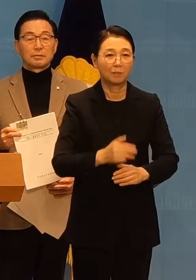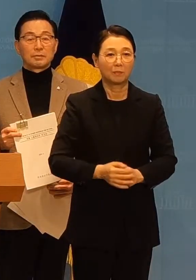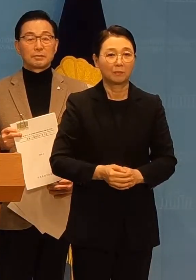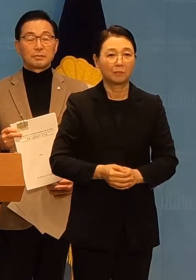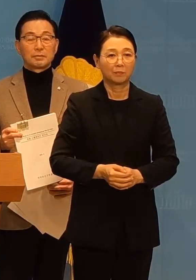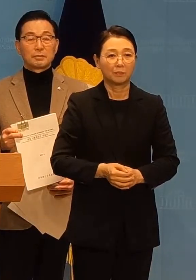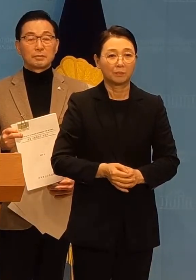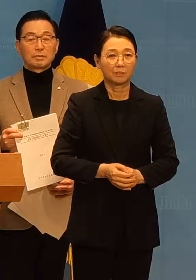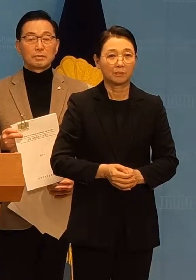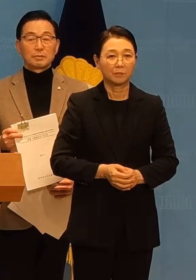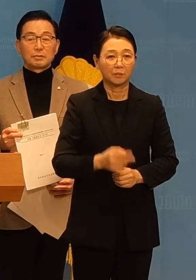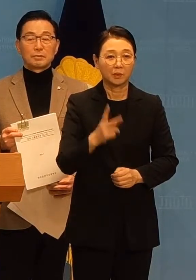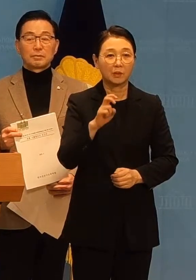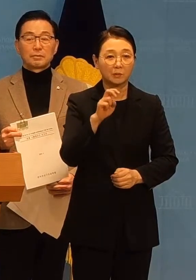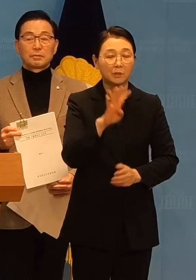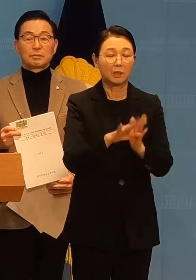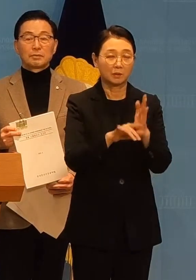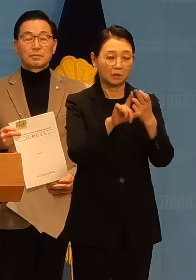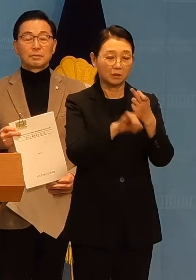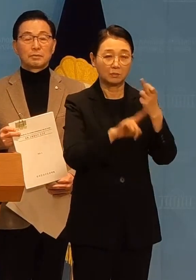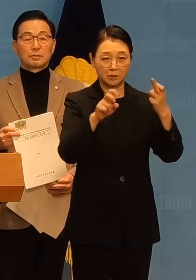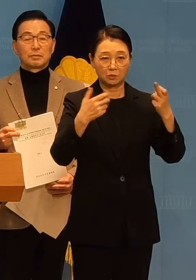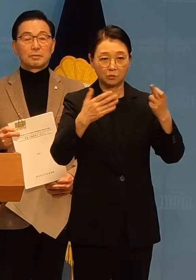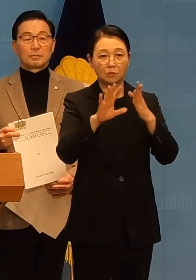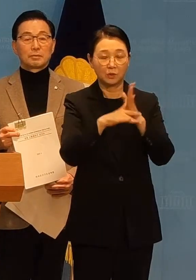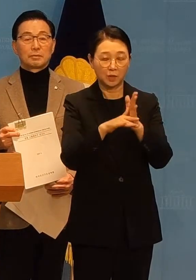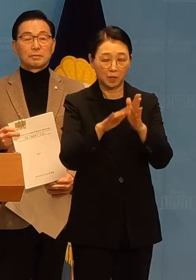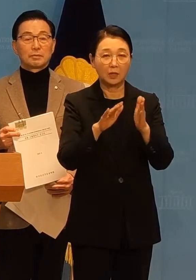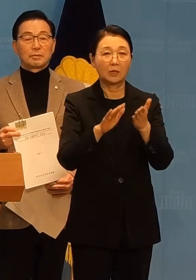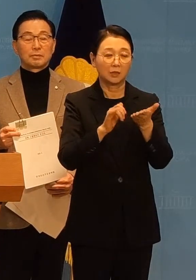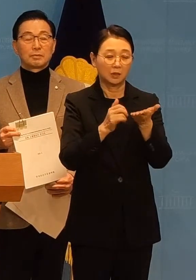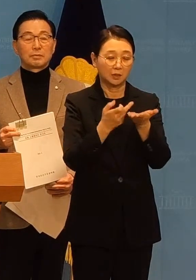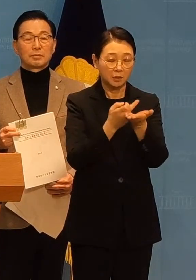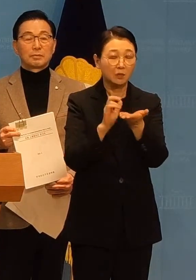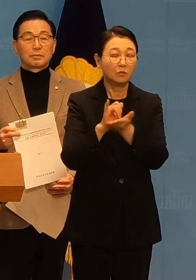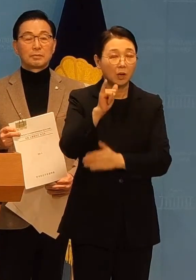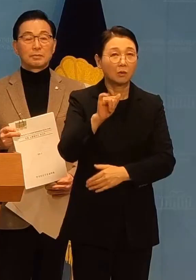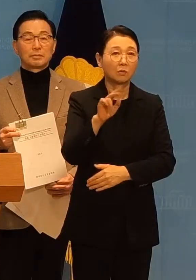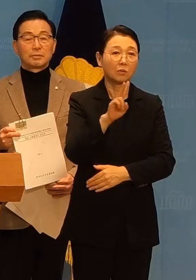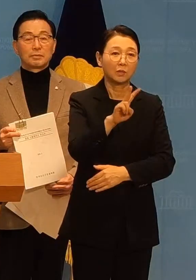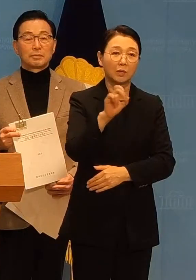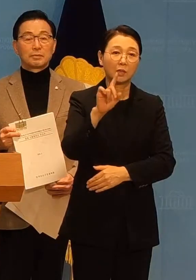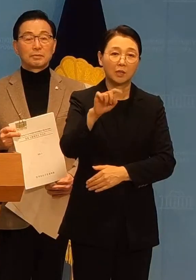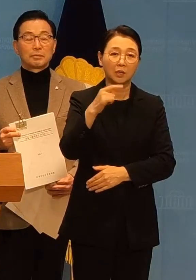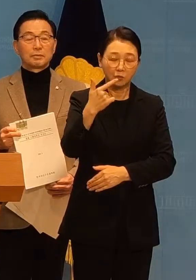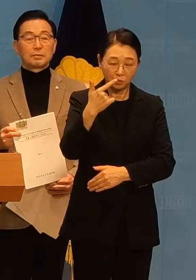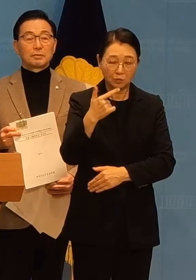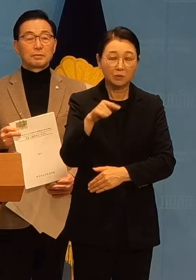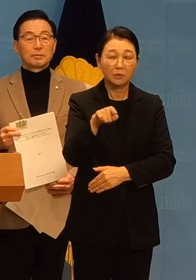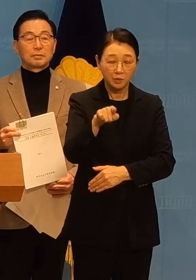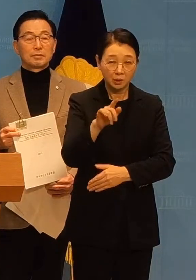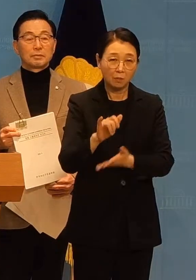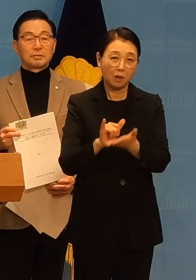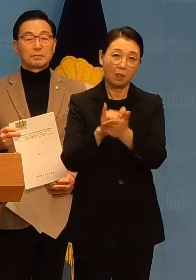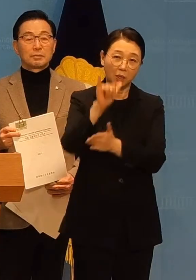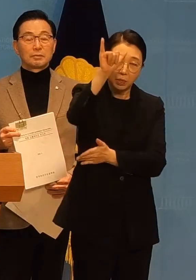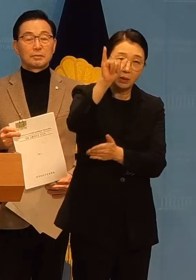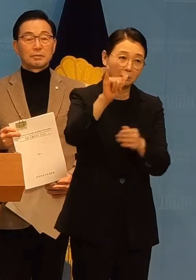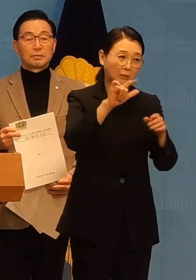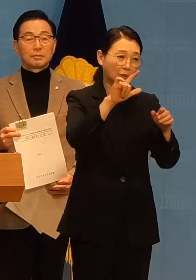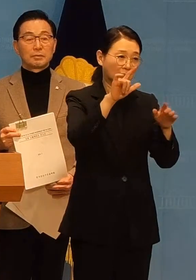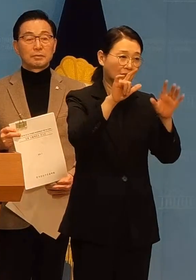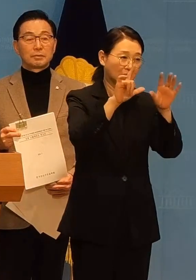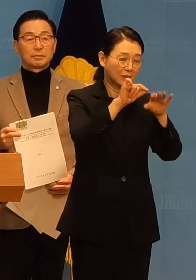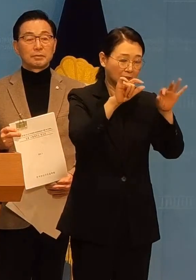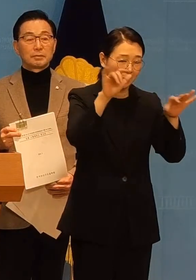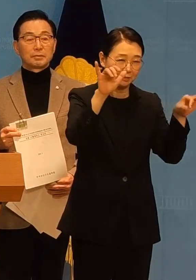즉 2024년 12월 29일 제주항공 2216편은 상공에서 버드 스트라이크가 발생했고